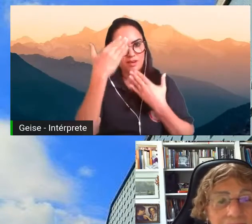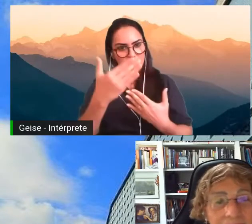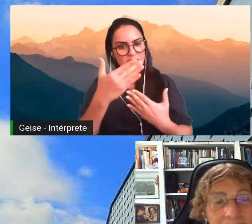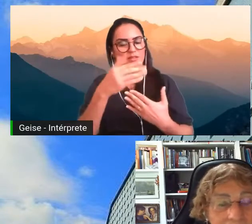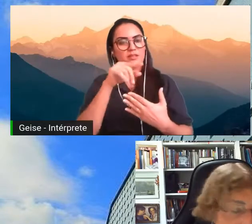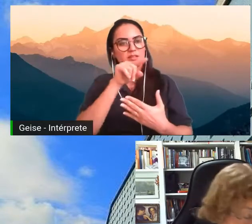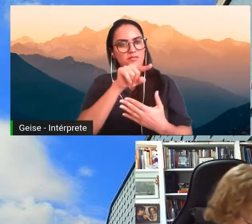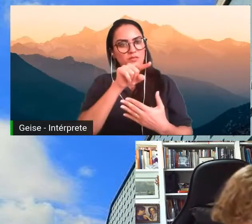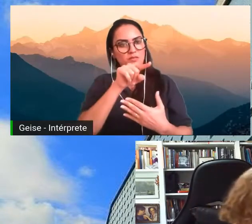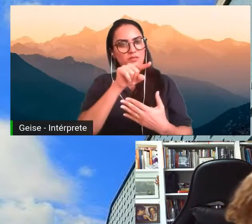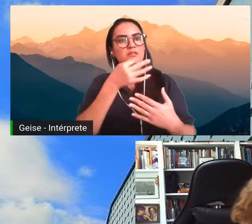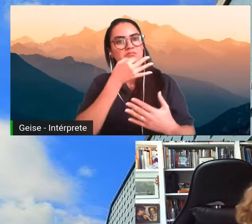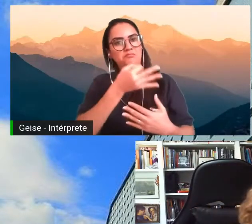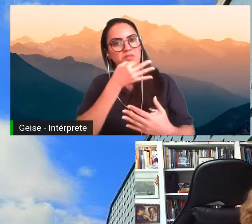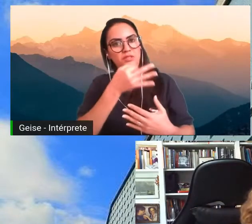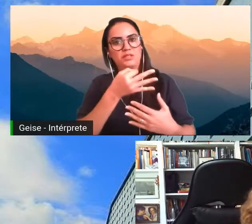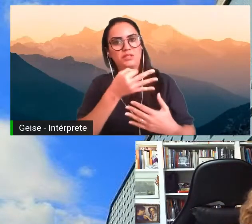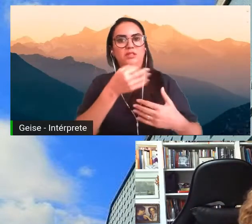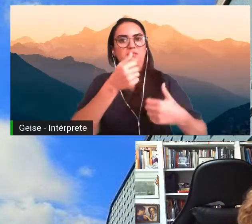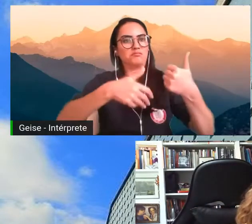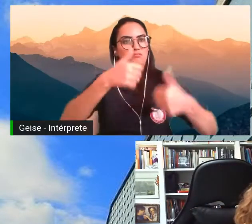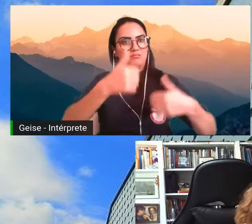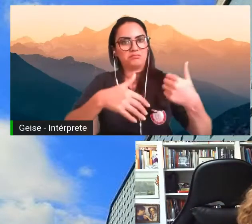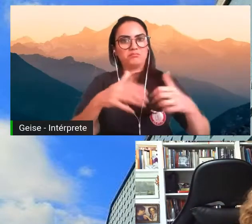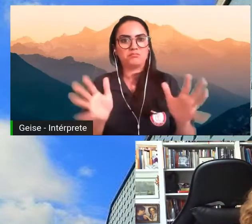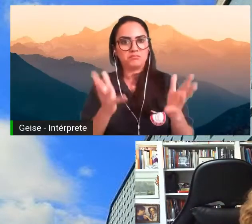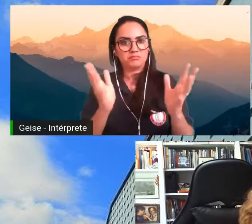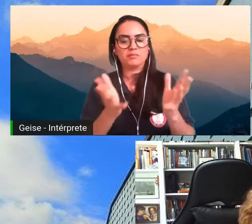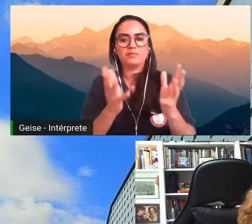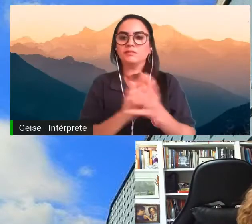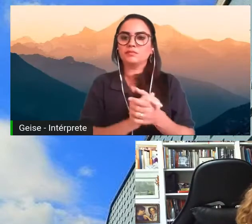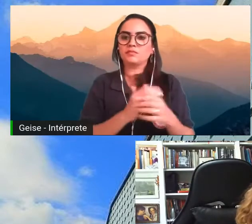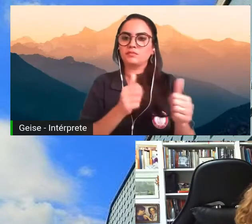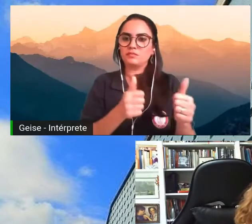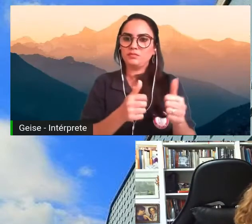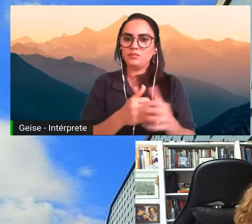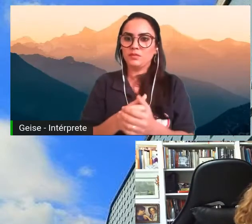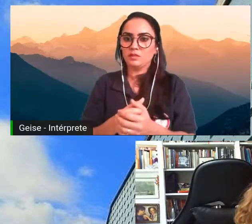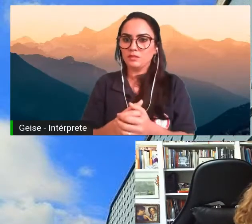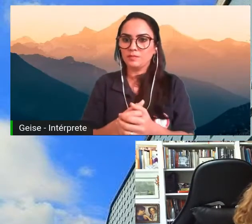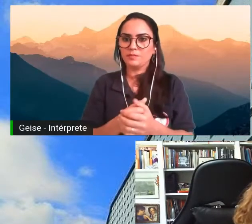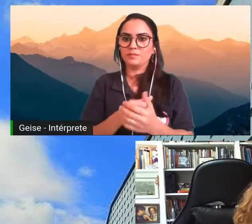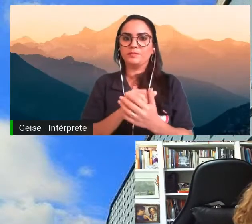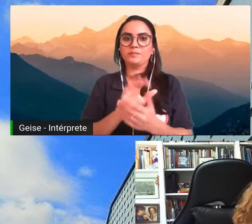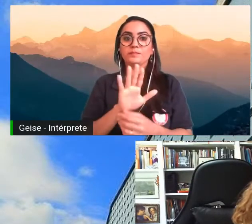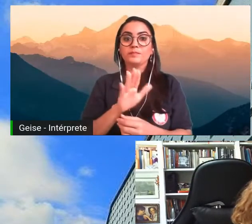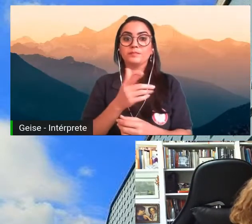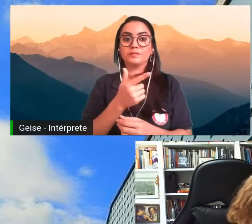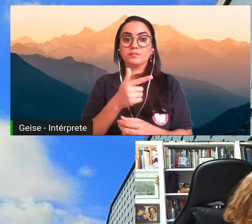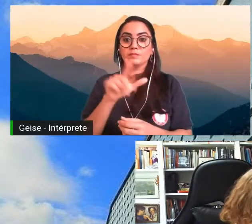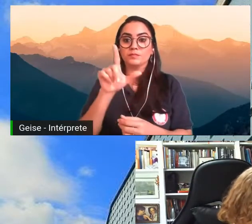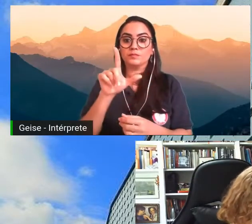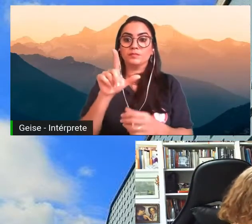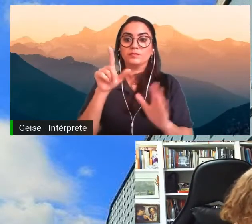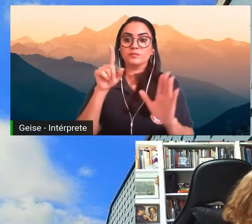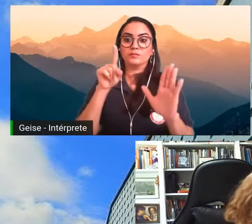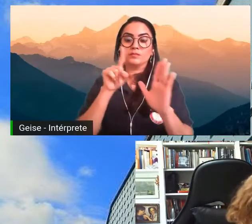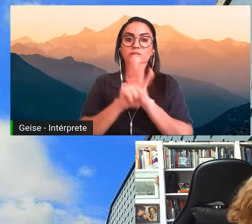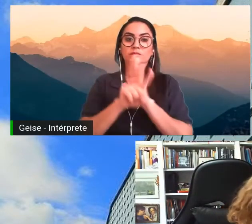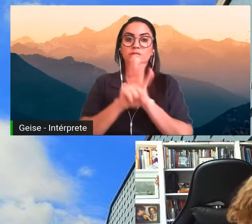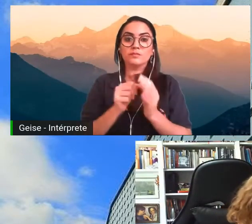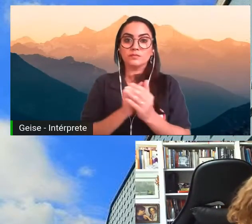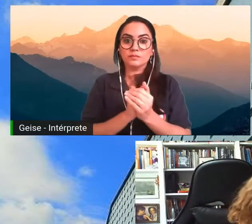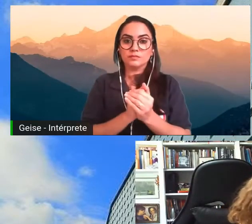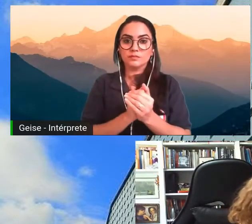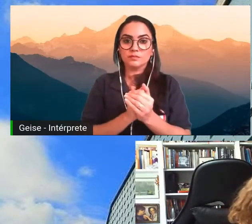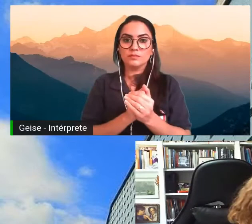colega do IF São Paulo que posiciona uma questão, professora Maria, que eu acho que deve estar hoje em toda a rede federal, né? Por exemplo, o Estado